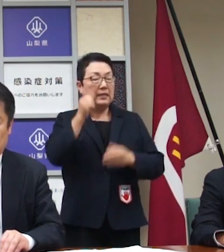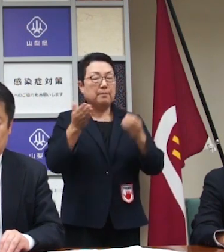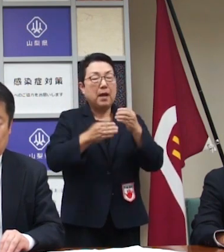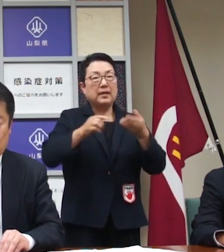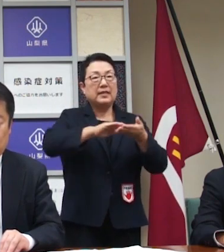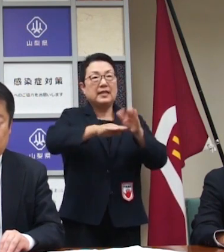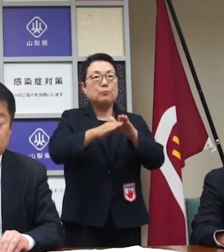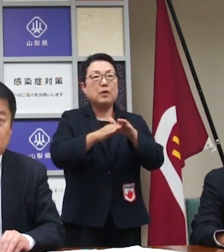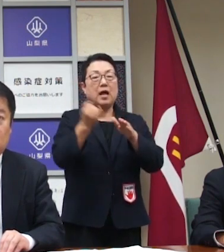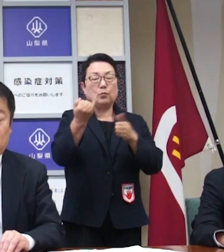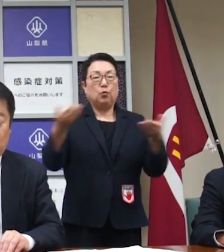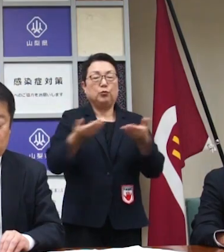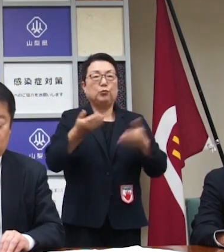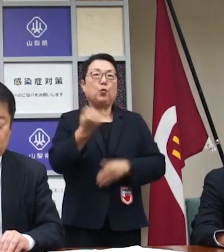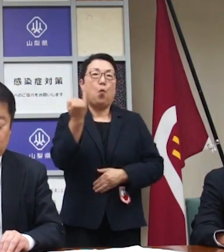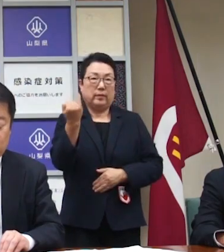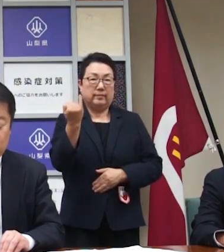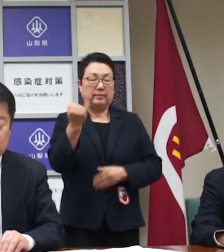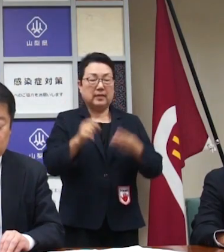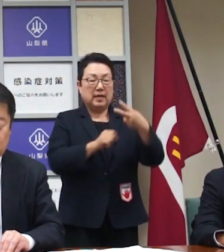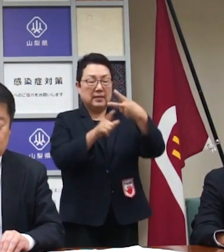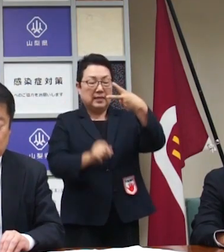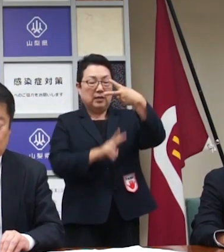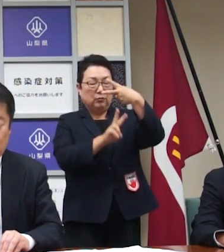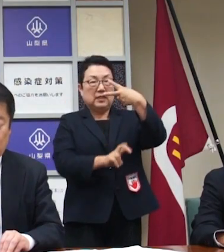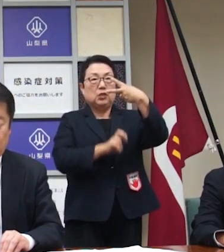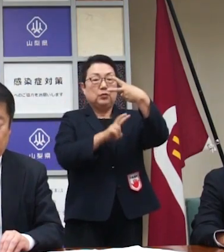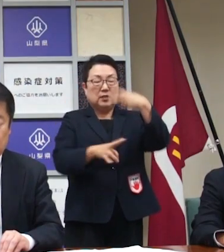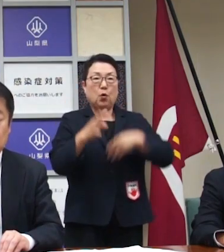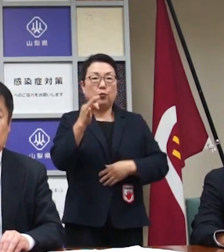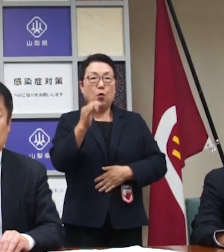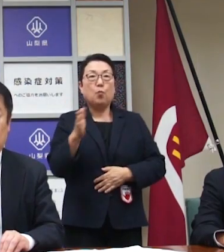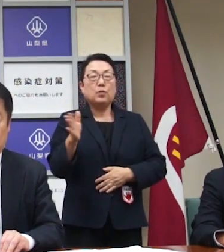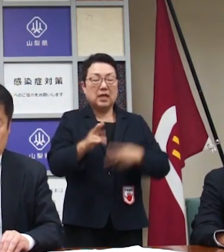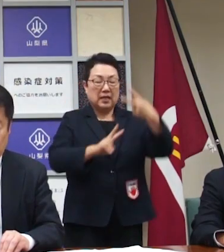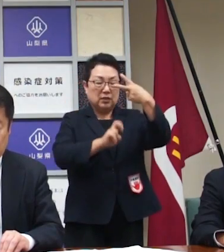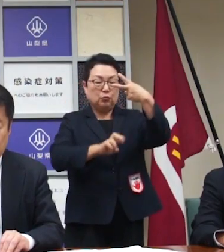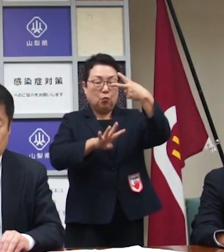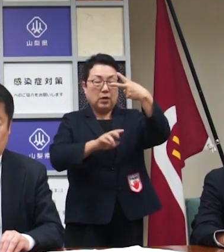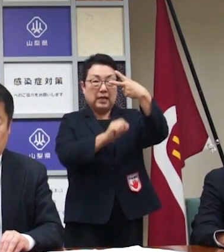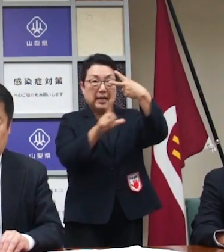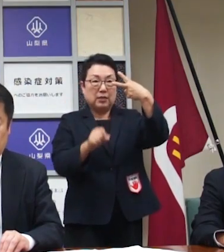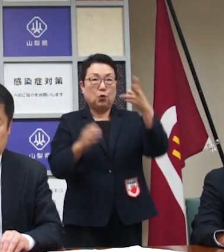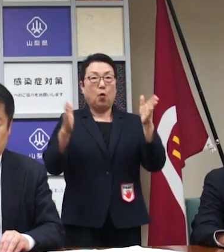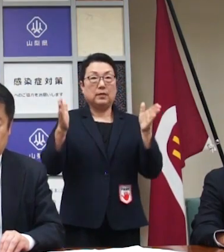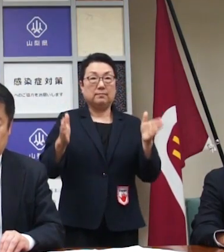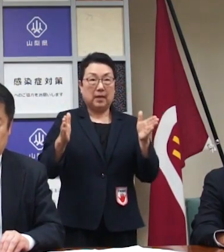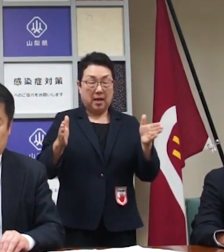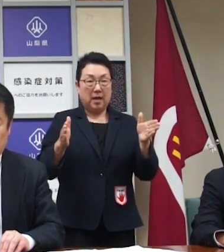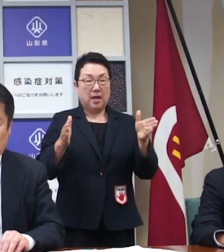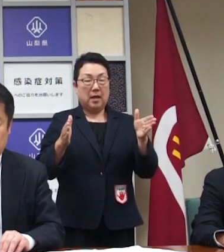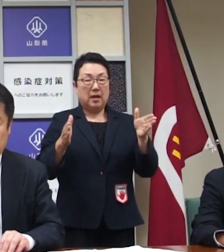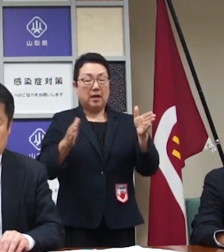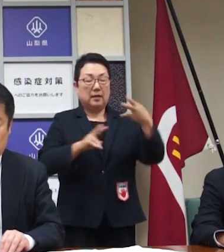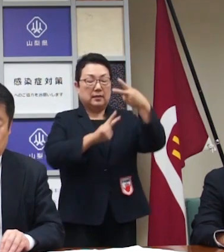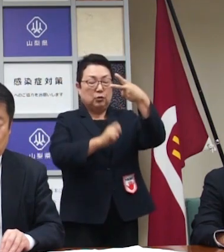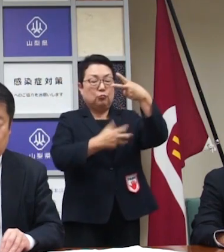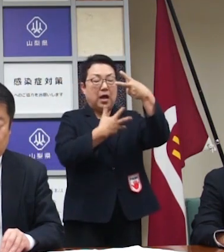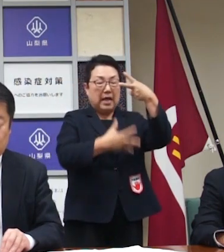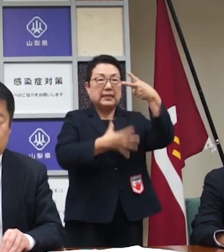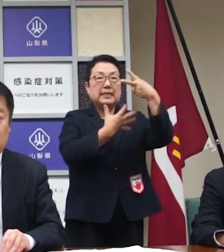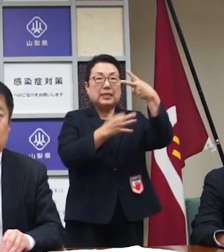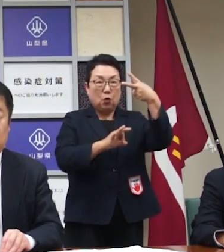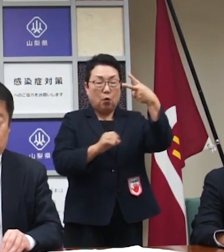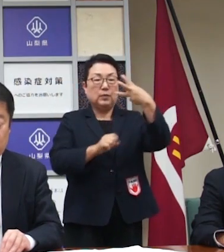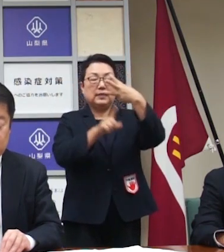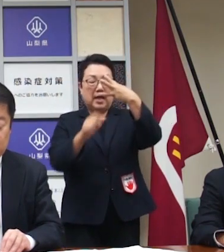の従業員であり、2月の22日土曜日から24日月曜日、2月の28日金曜日